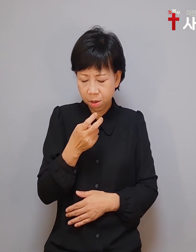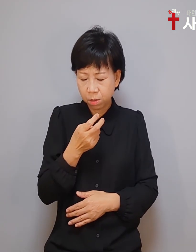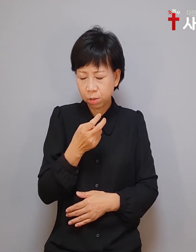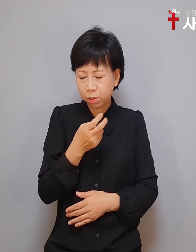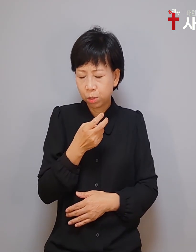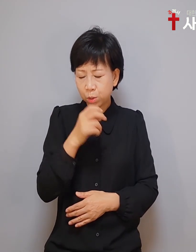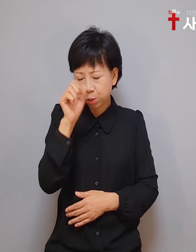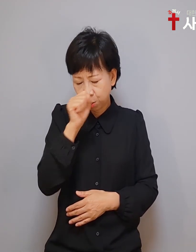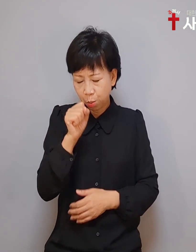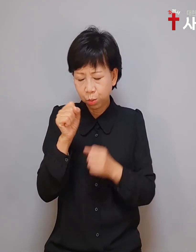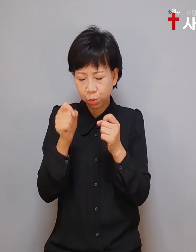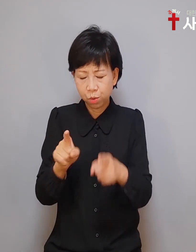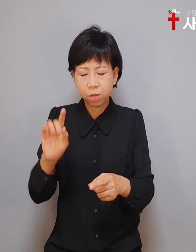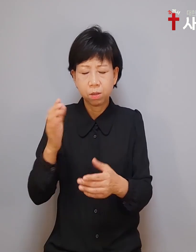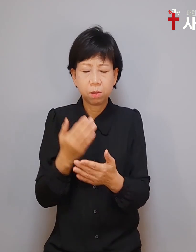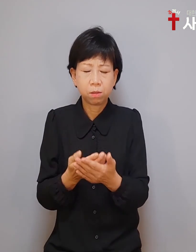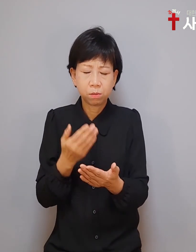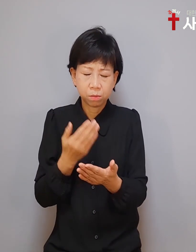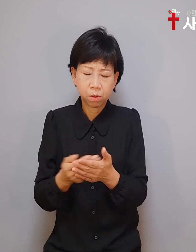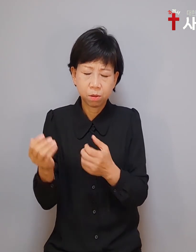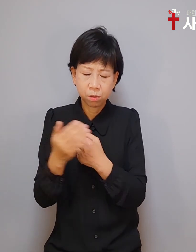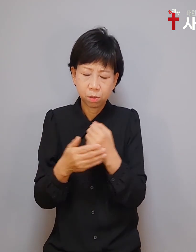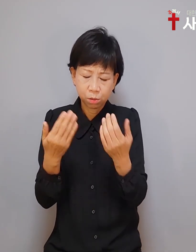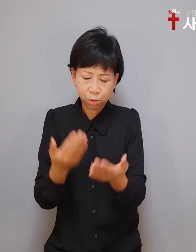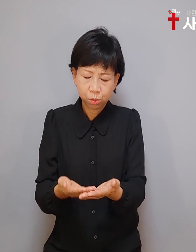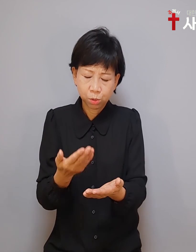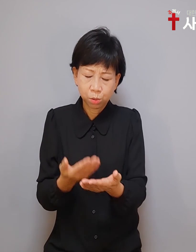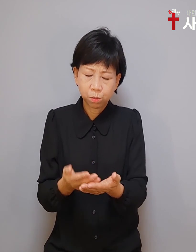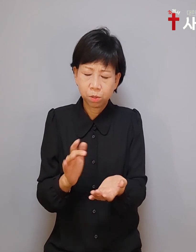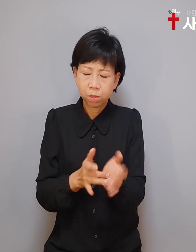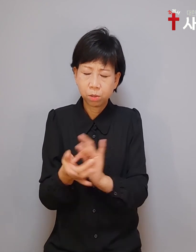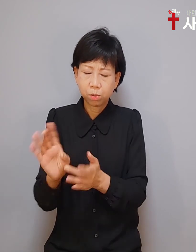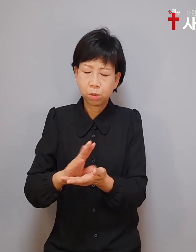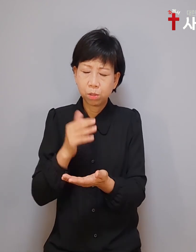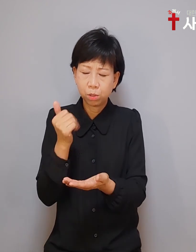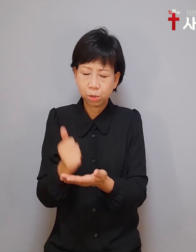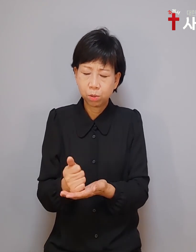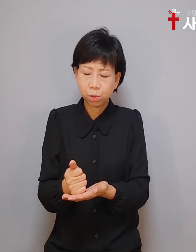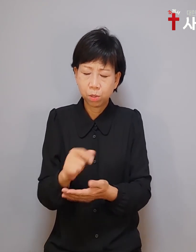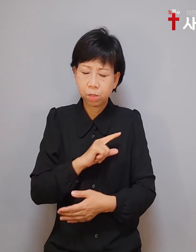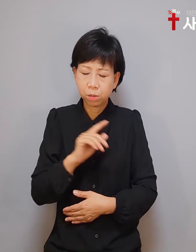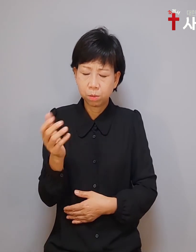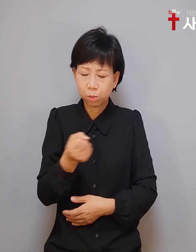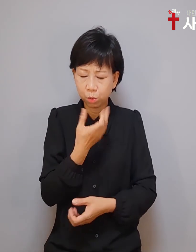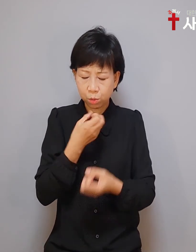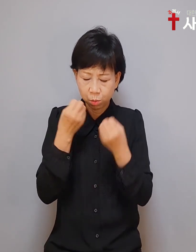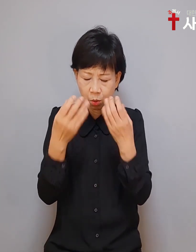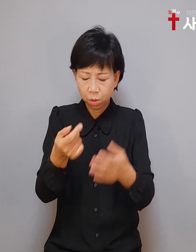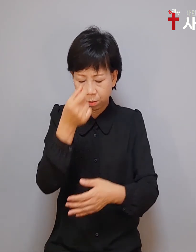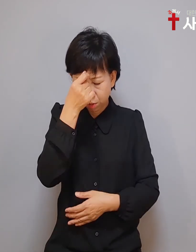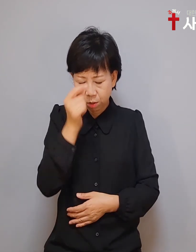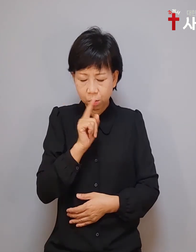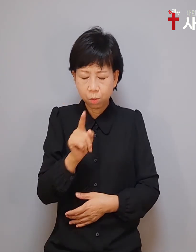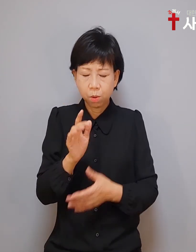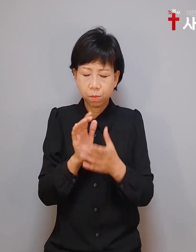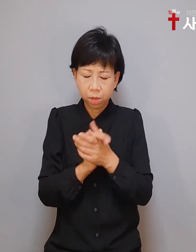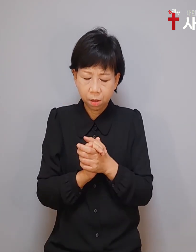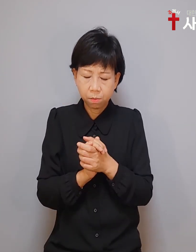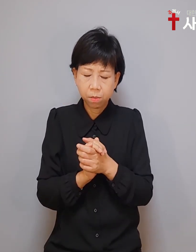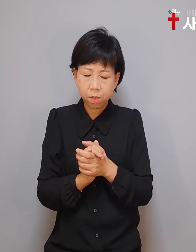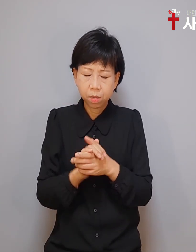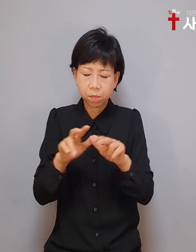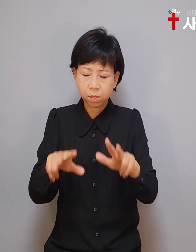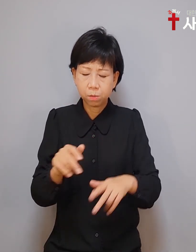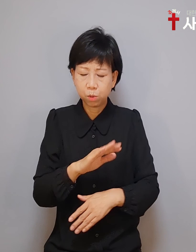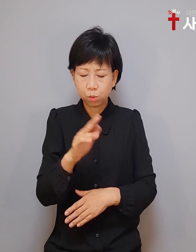더하여 주시옵소서. 예수 그리스도의 이름으로 축복하며 기도드립니다. 아멘. 지금은 우리 주 예수